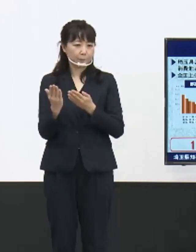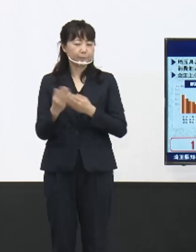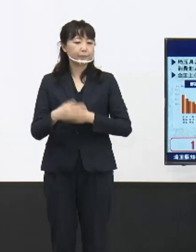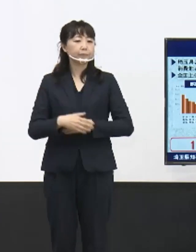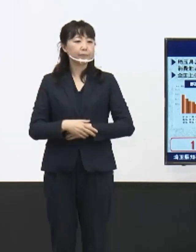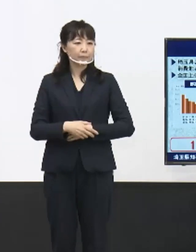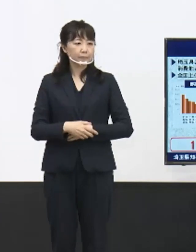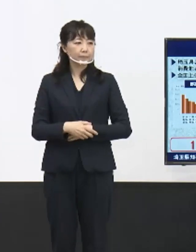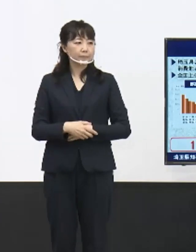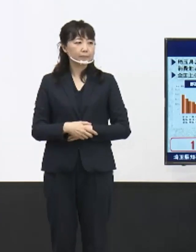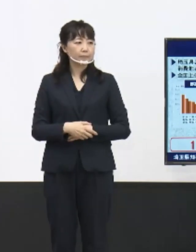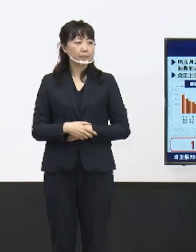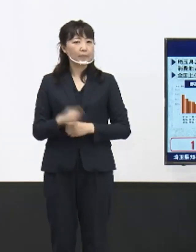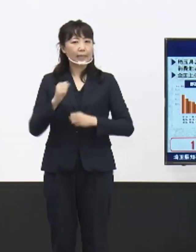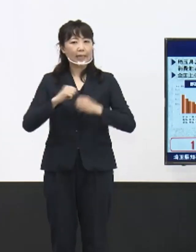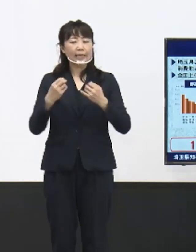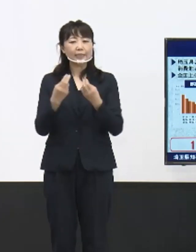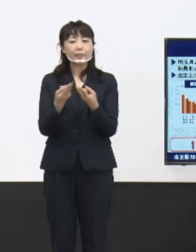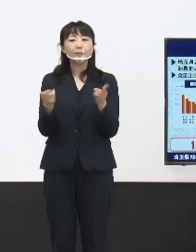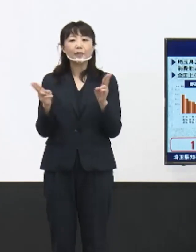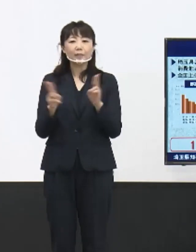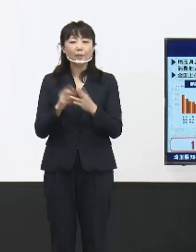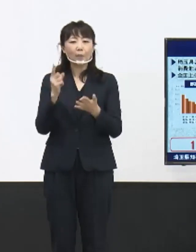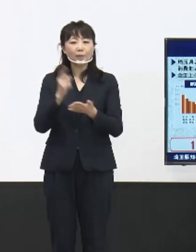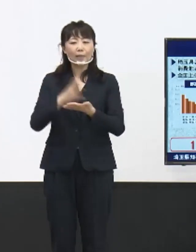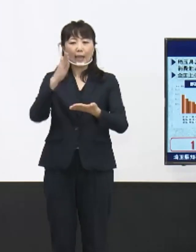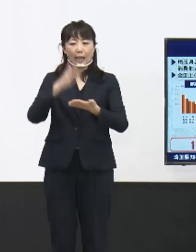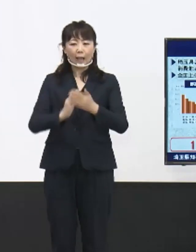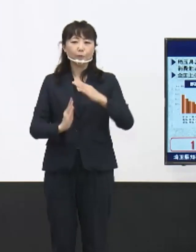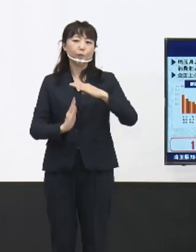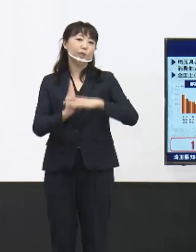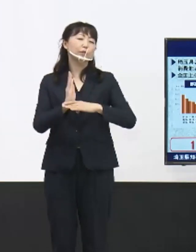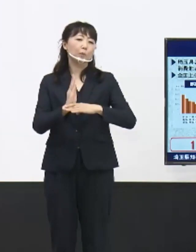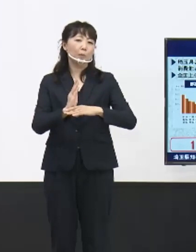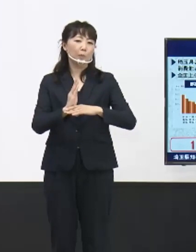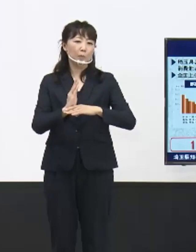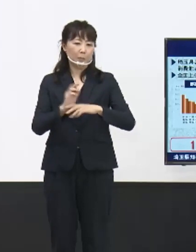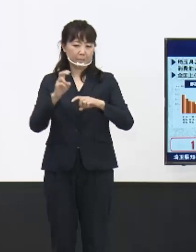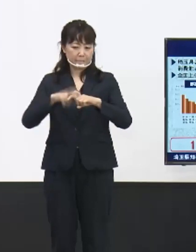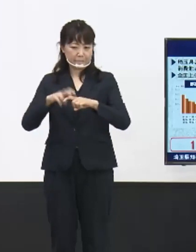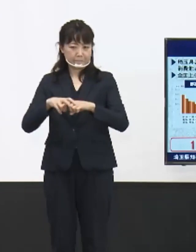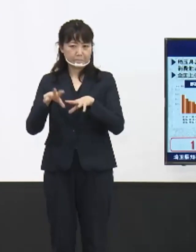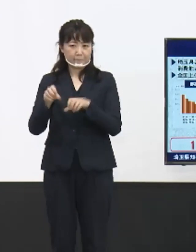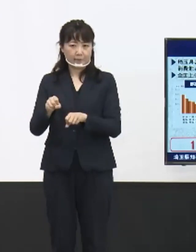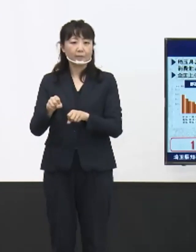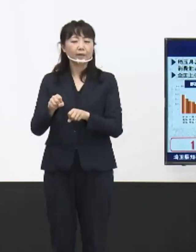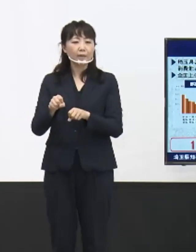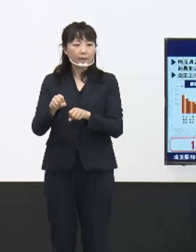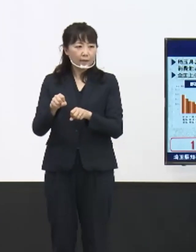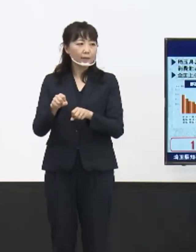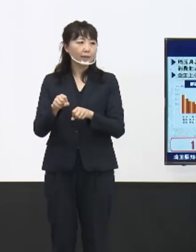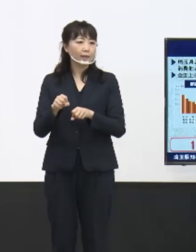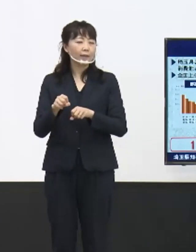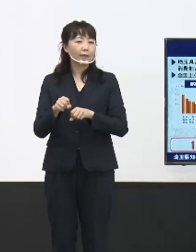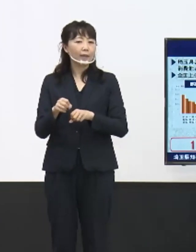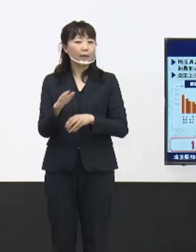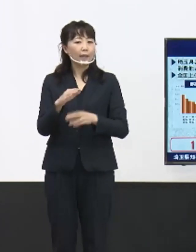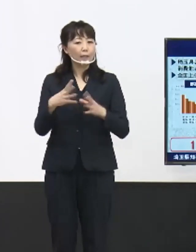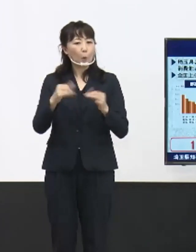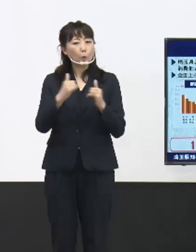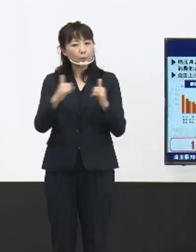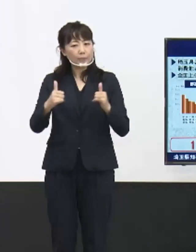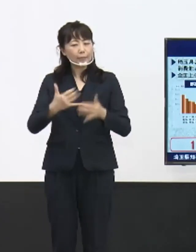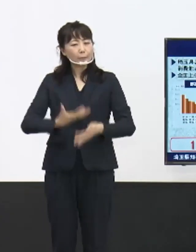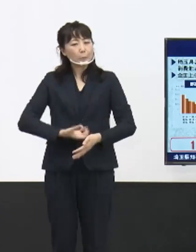自公で過半数、自民党だけで単独過半数を獲得し、政権継続に信任を得たということだと思います